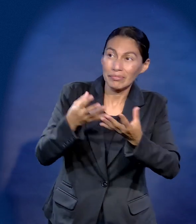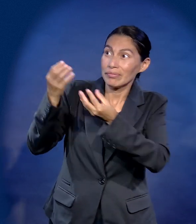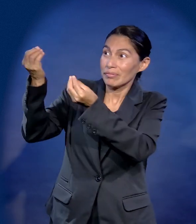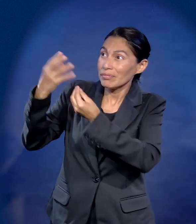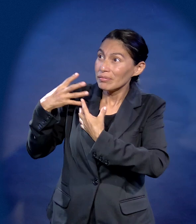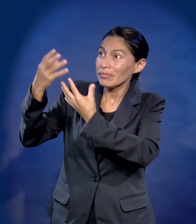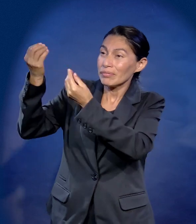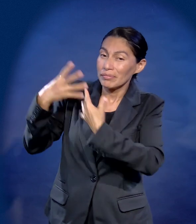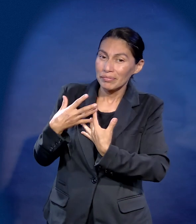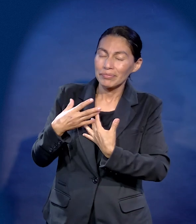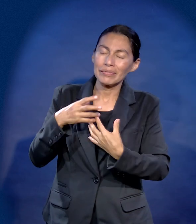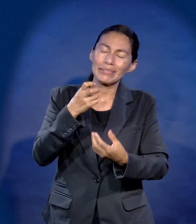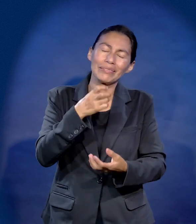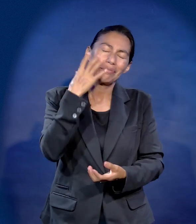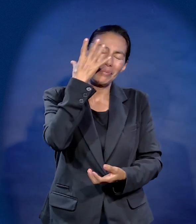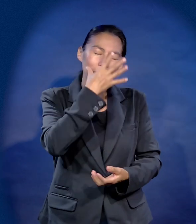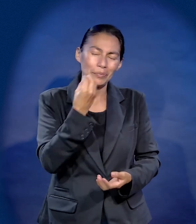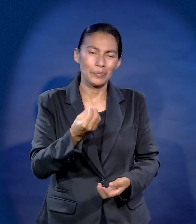Amigos,